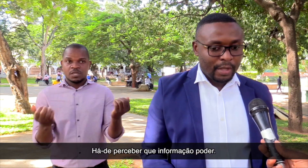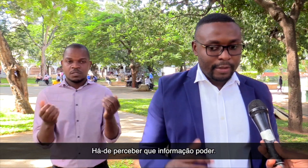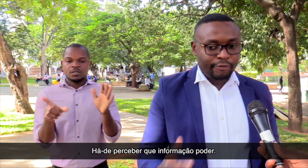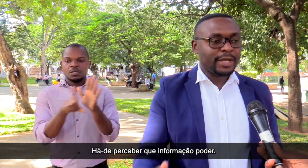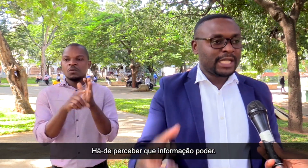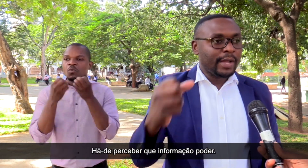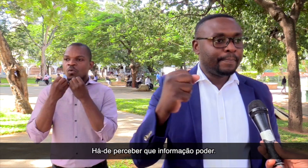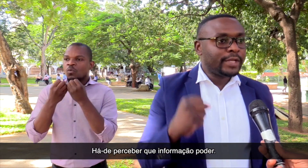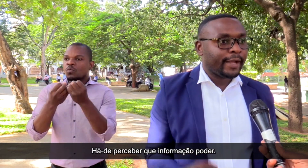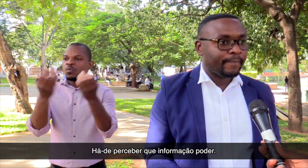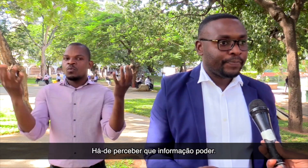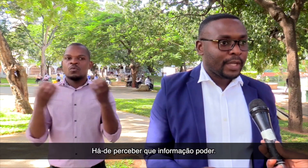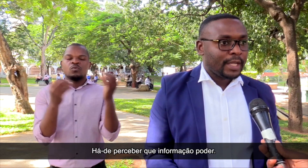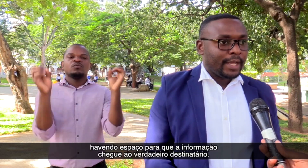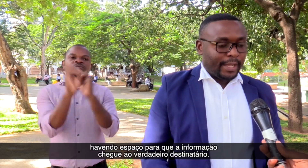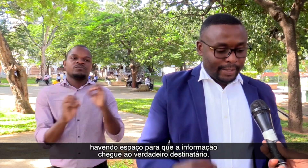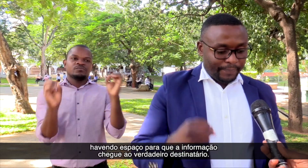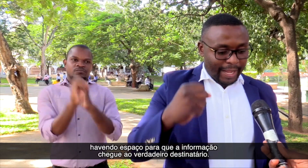que informação é poder.